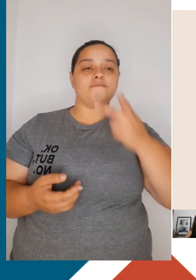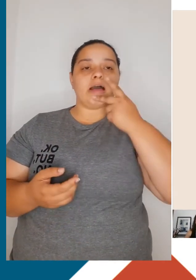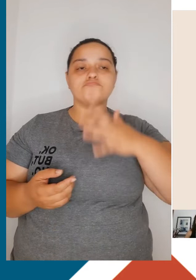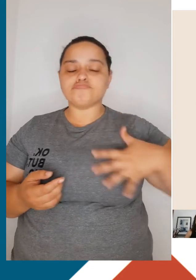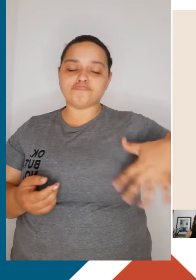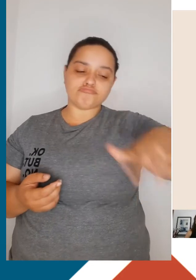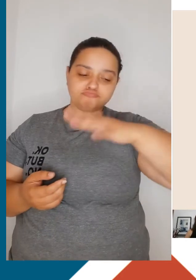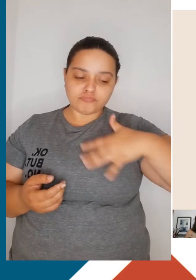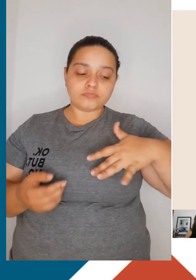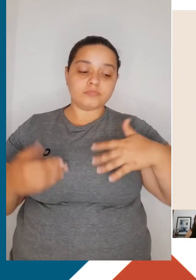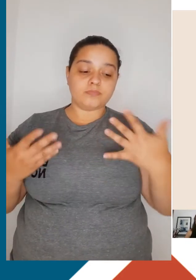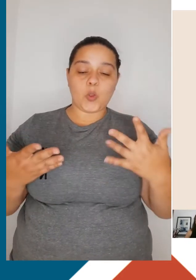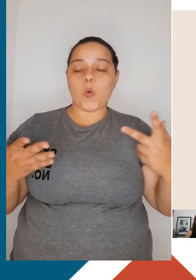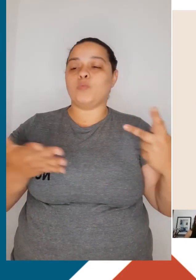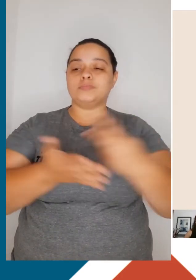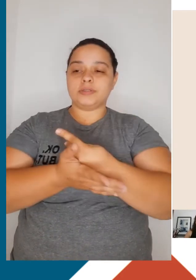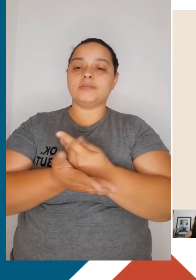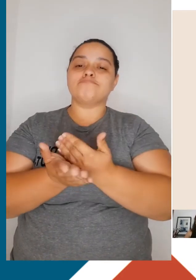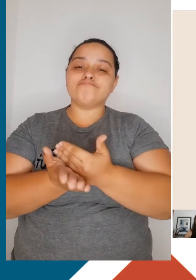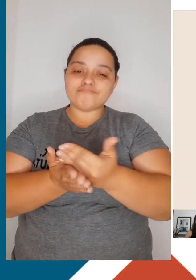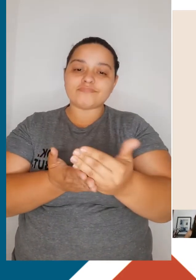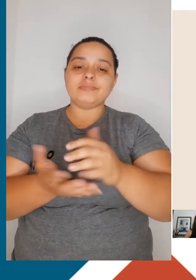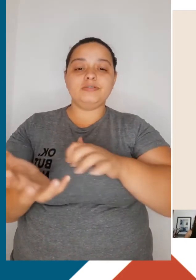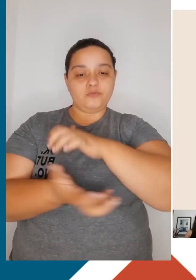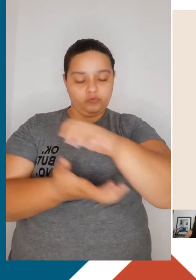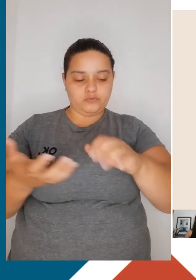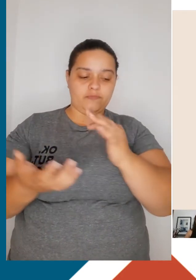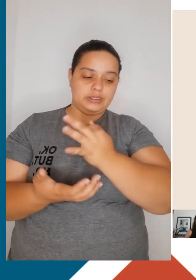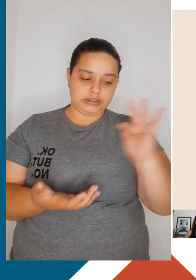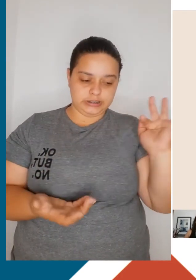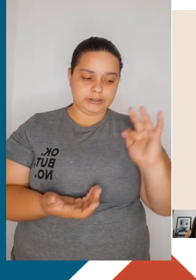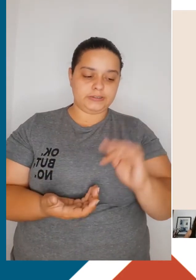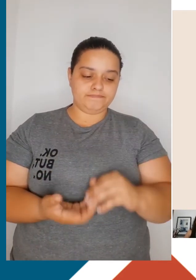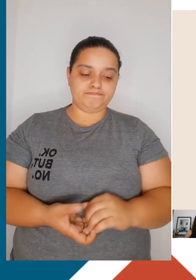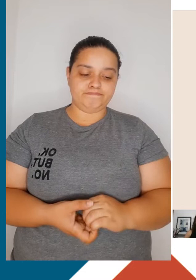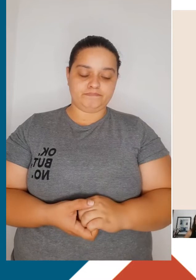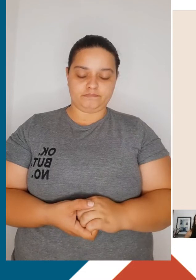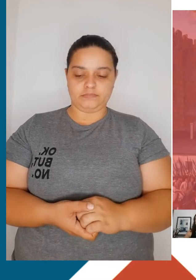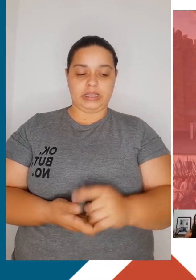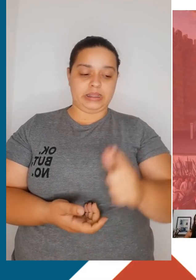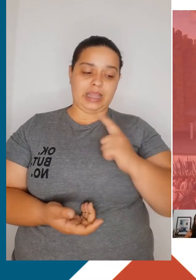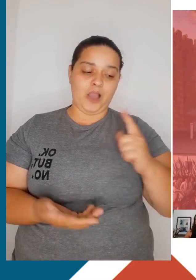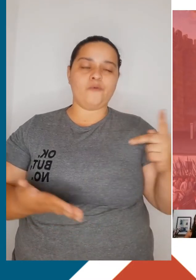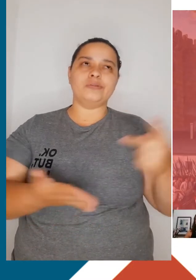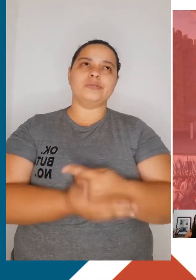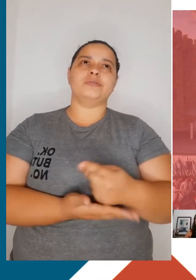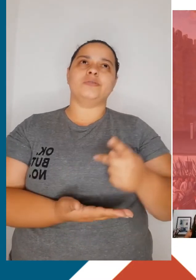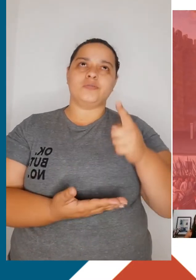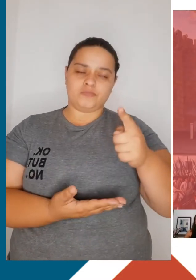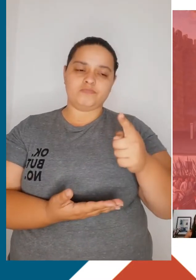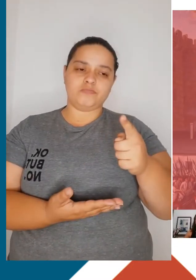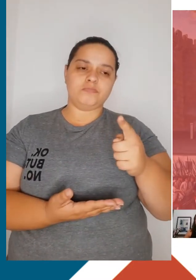Nacional Constituinte. É aí então que se inicia o processo da Revolução Francesa. Enquanto isso está ocorrendo aí no